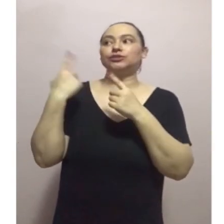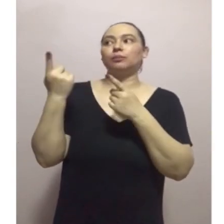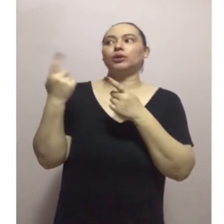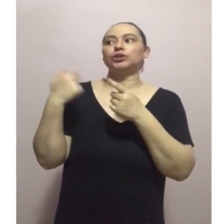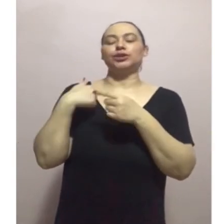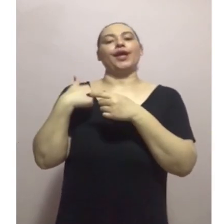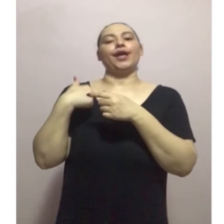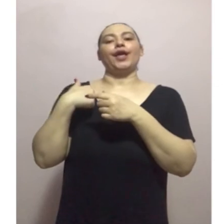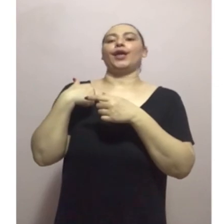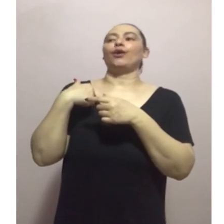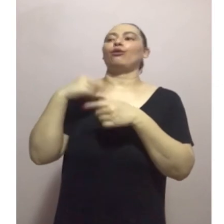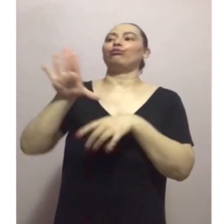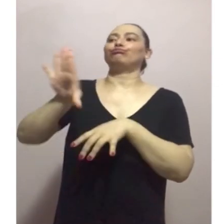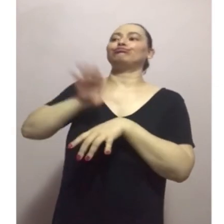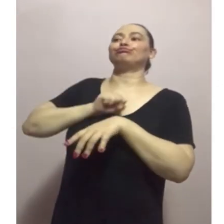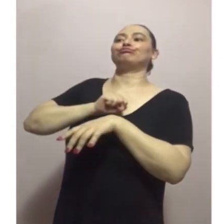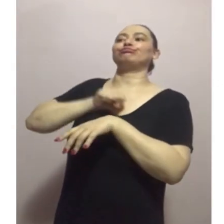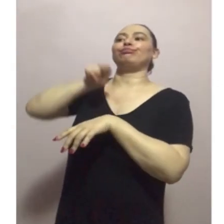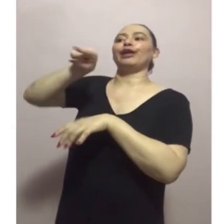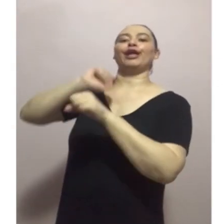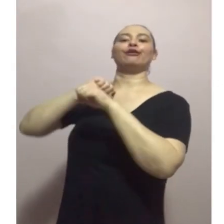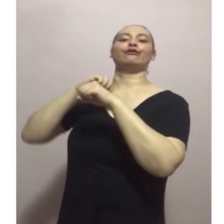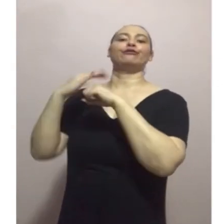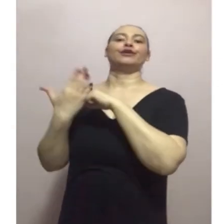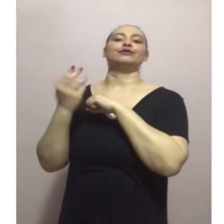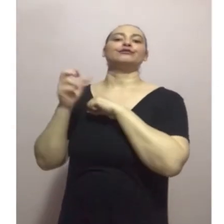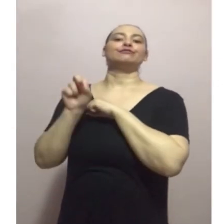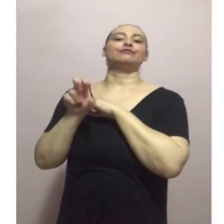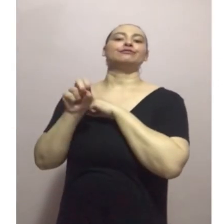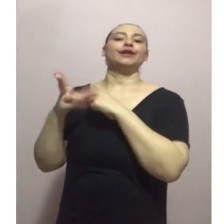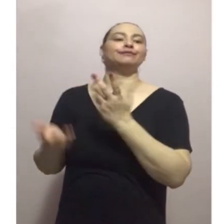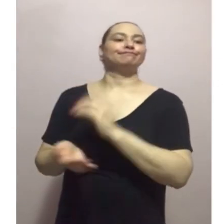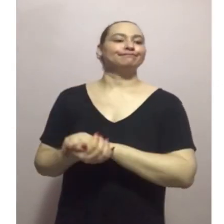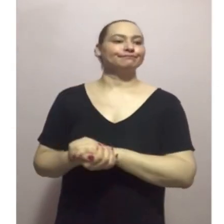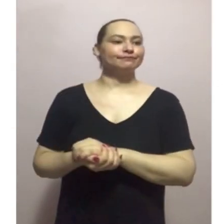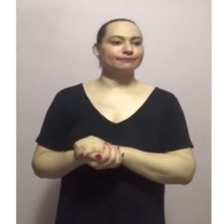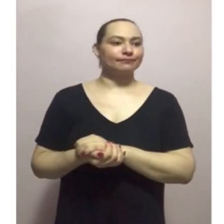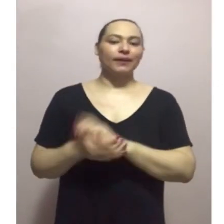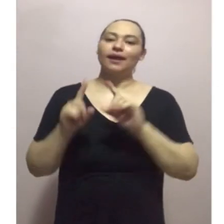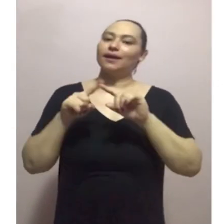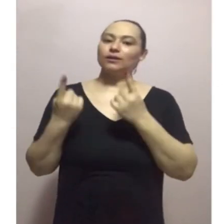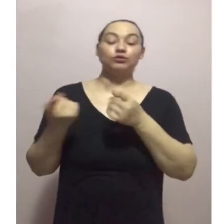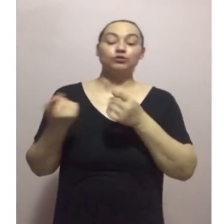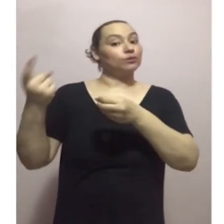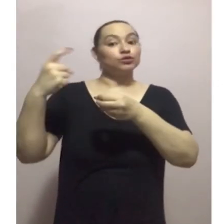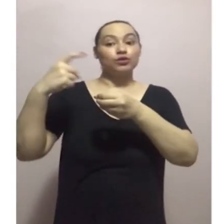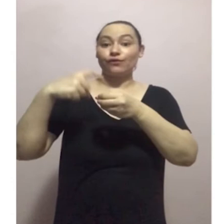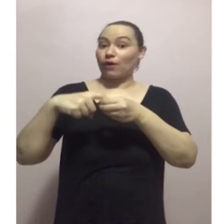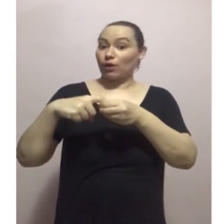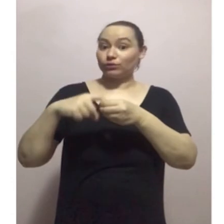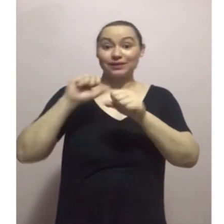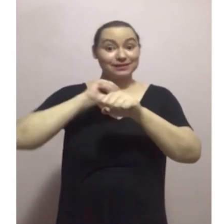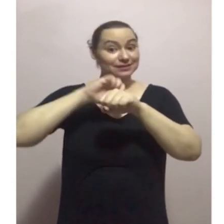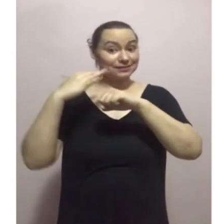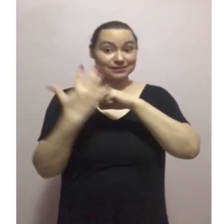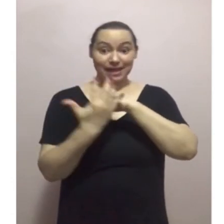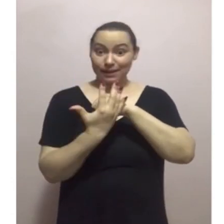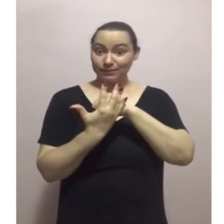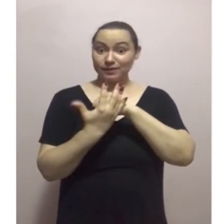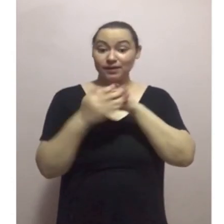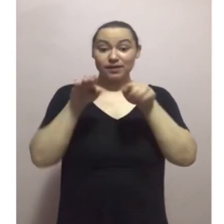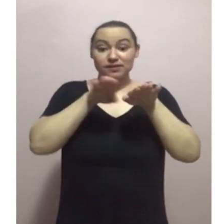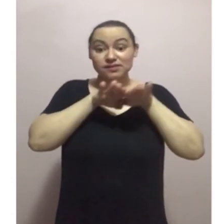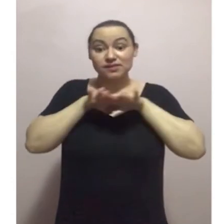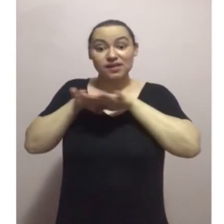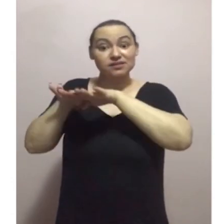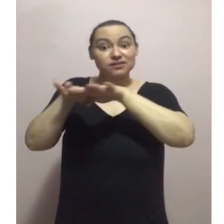né? É importante, né, Déia? Porque a gente tem essa responsabilidade. O nosso setor só volta se a pandemia